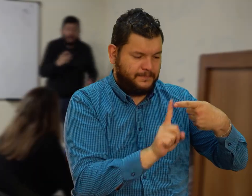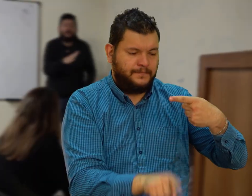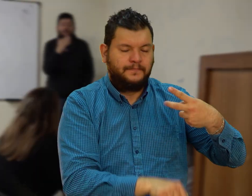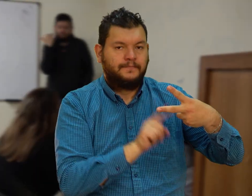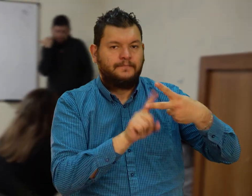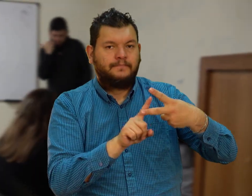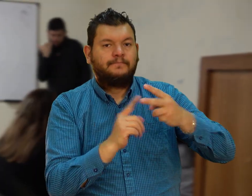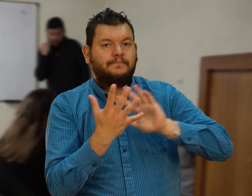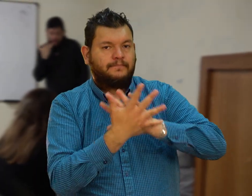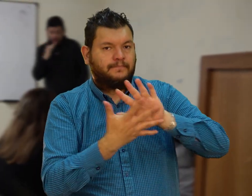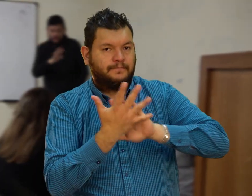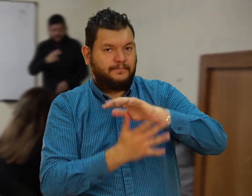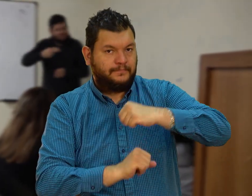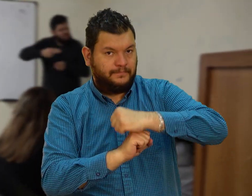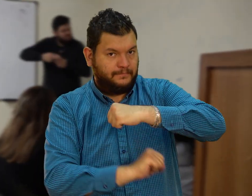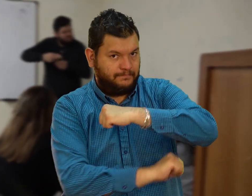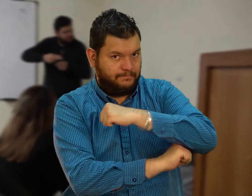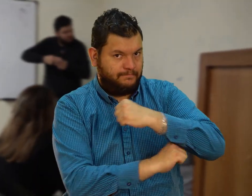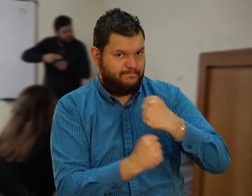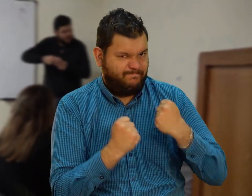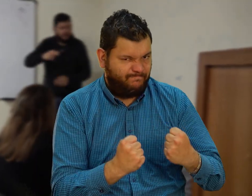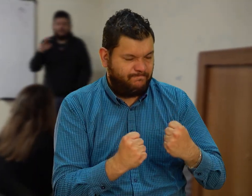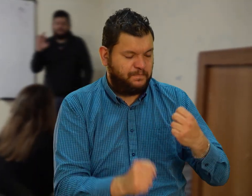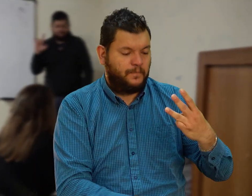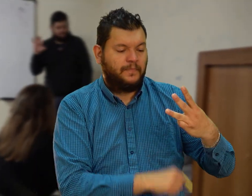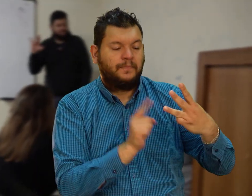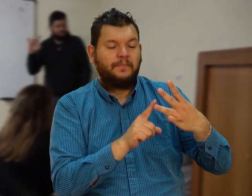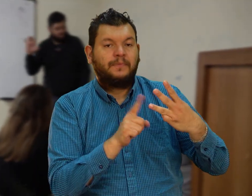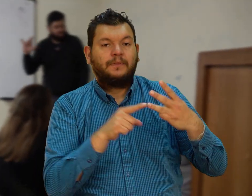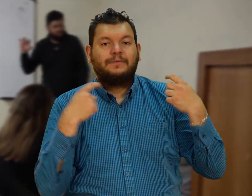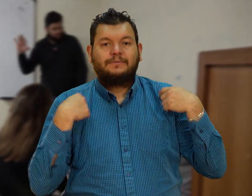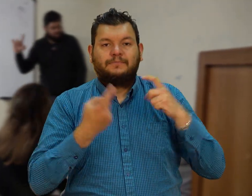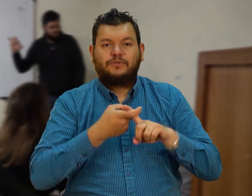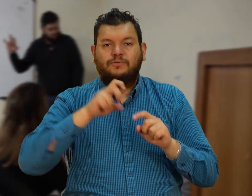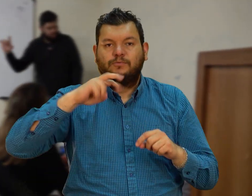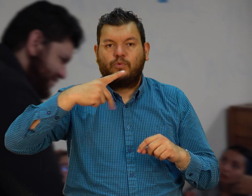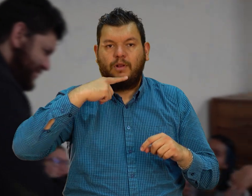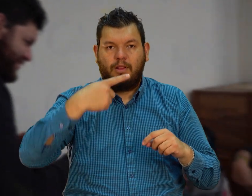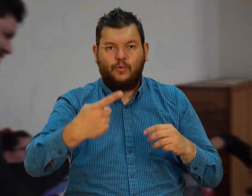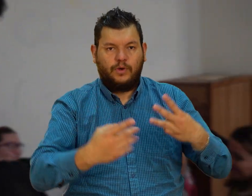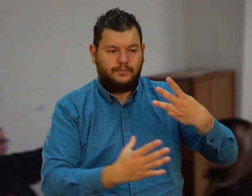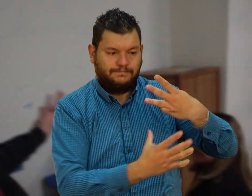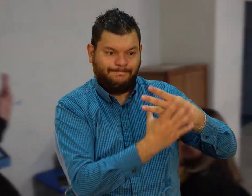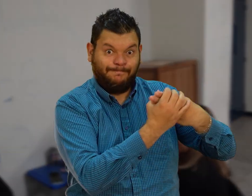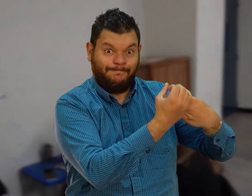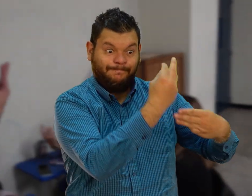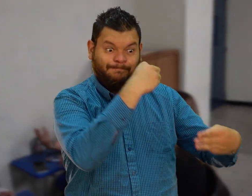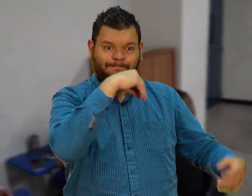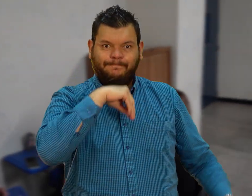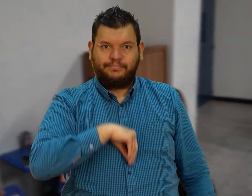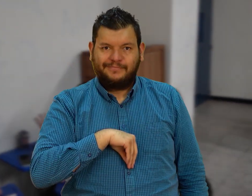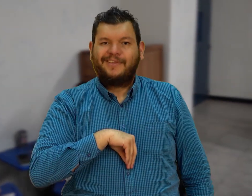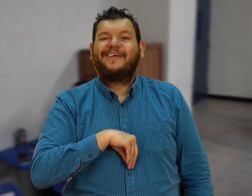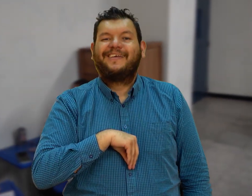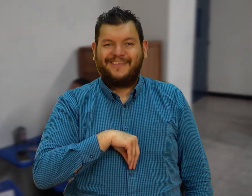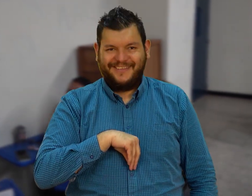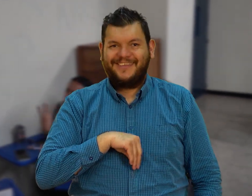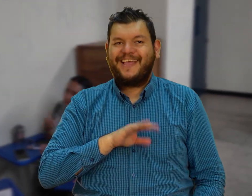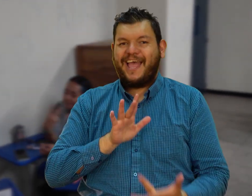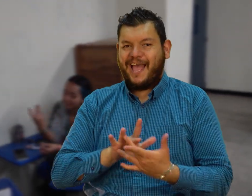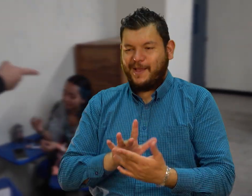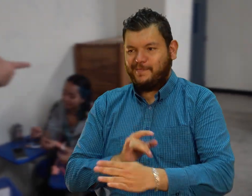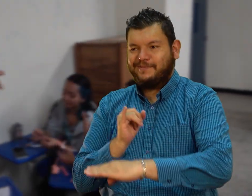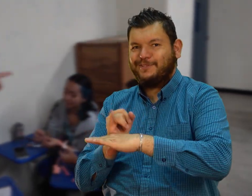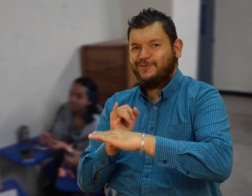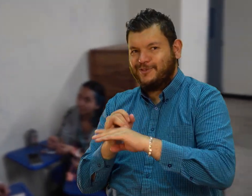fortalecimiento de la lengua de señas y fortalecimiento del español como segunda lengua. interiorizadas estas tres áreas, al momento